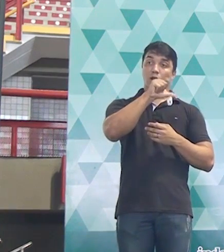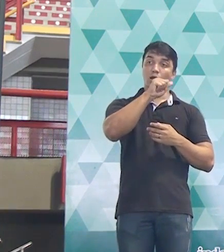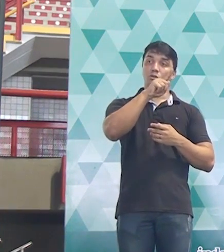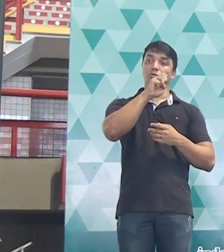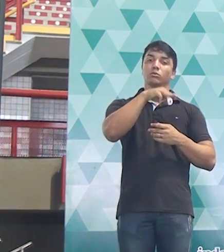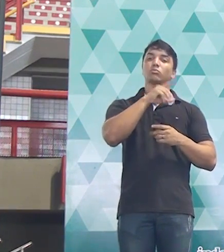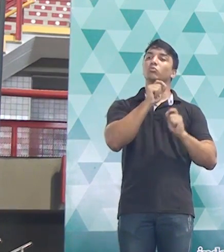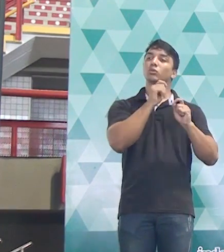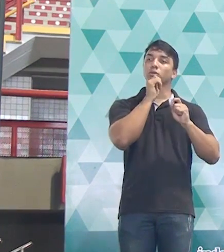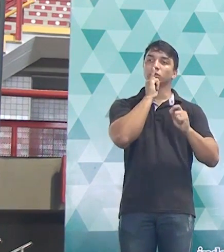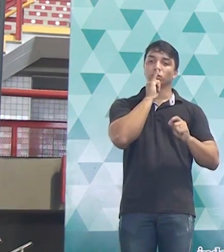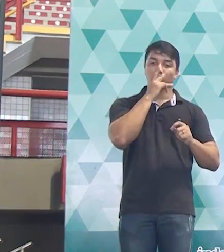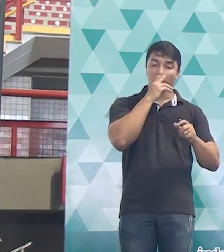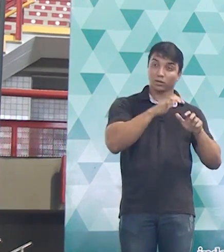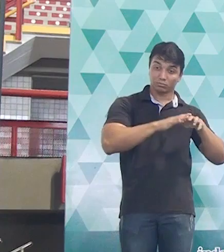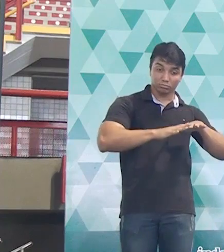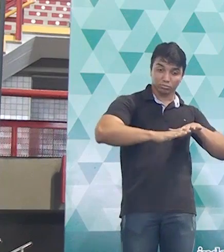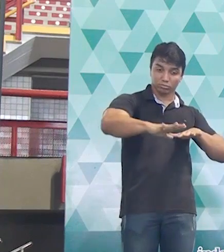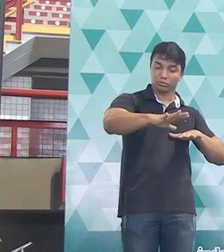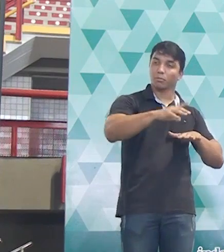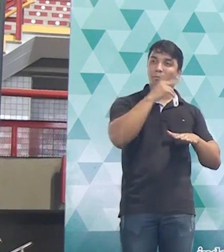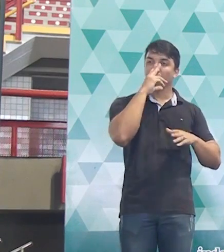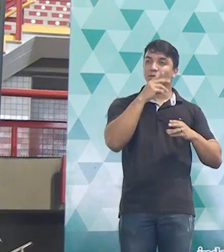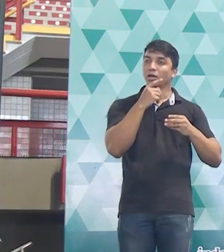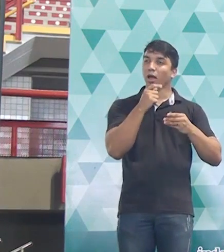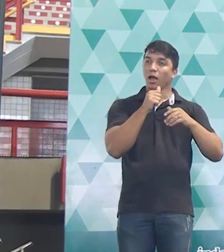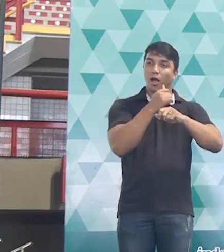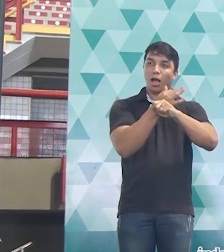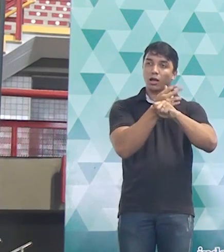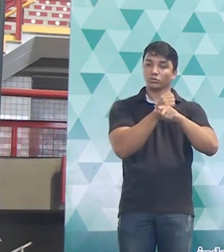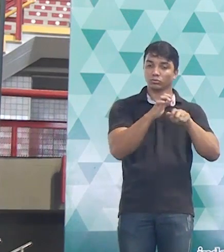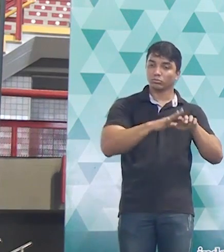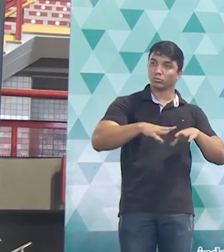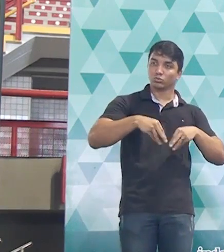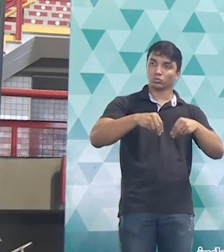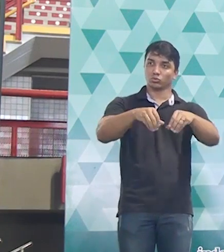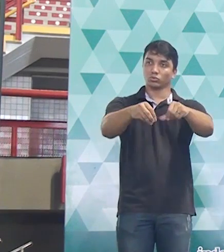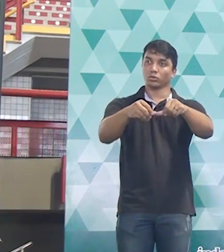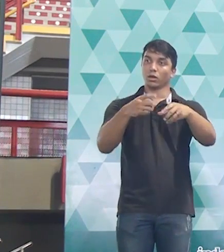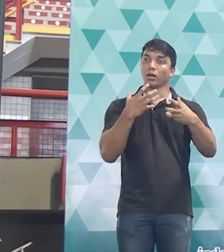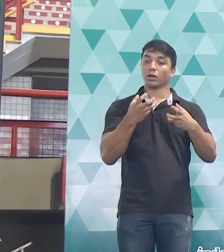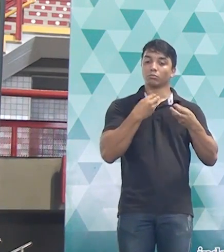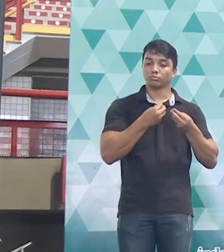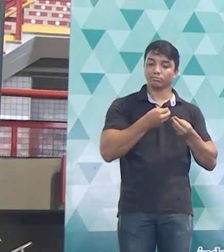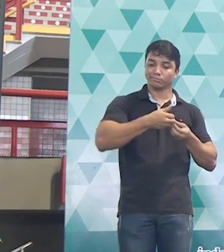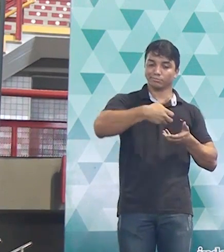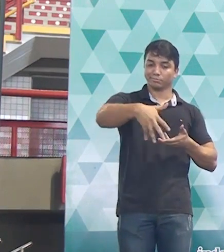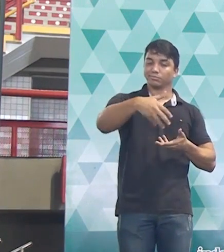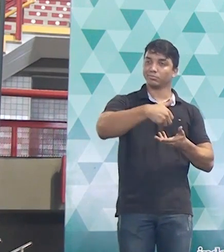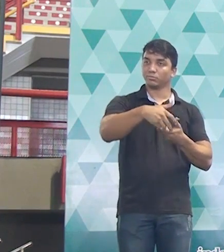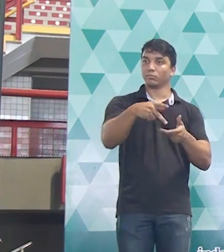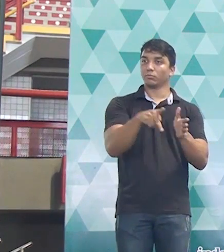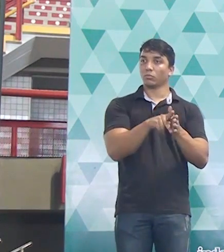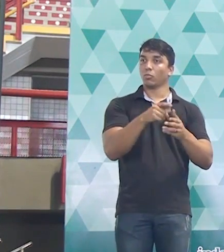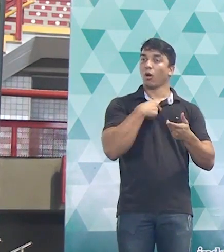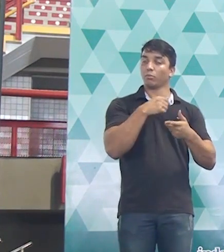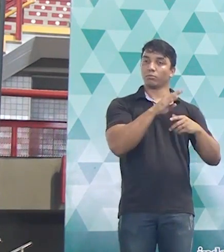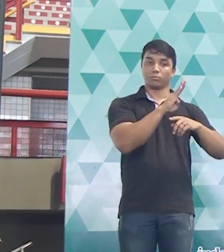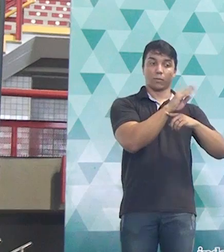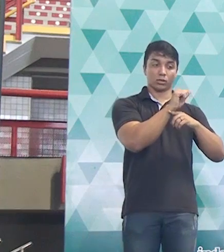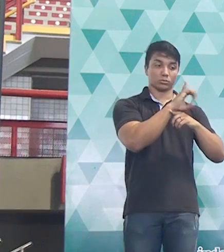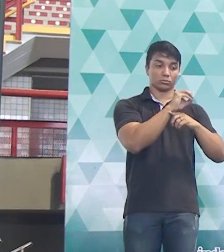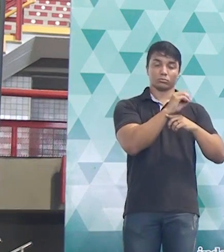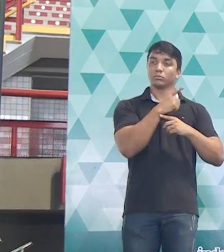o agricultor encontra o solo muito ácido e aí vai diminuir a acidez do solo aplicando uma substância de caráter básico. Existem